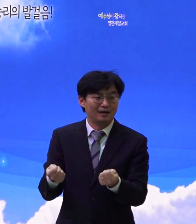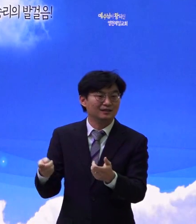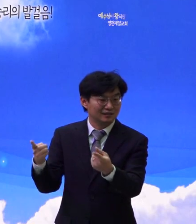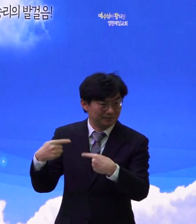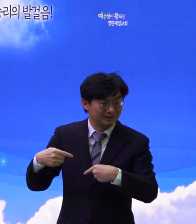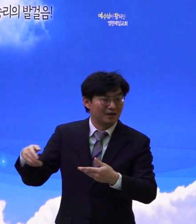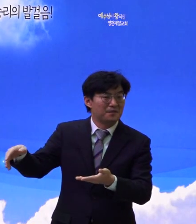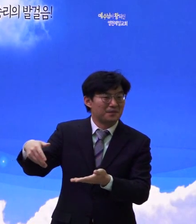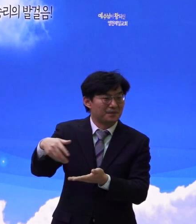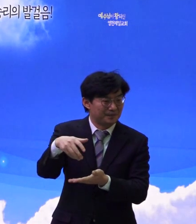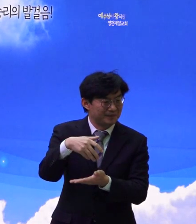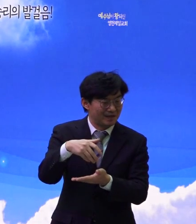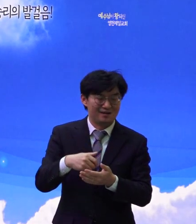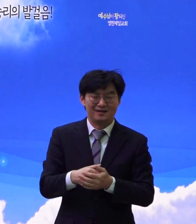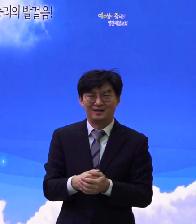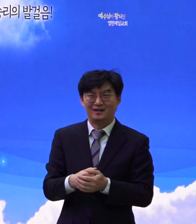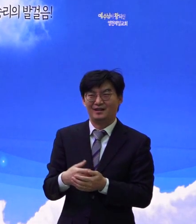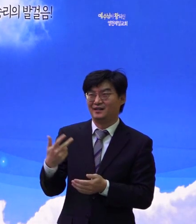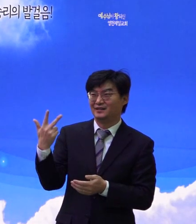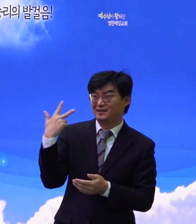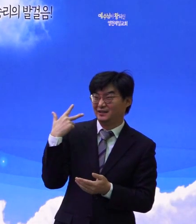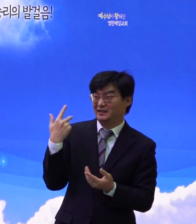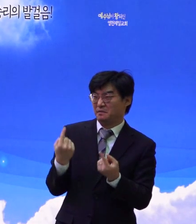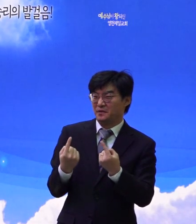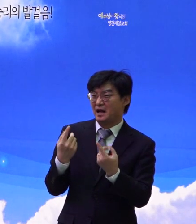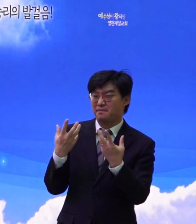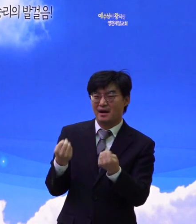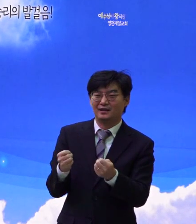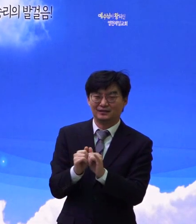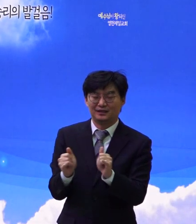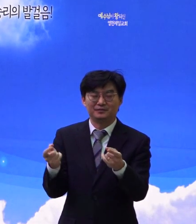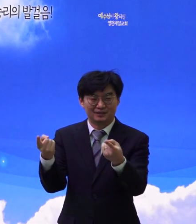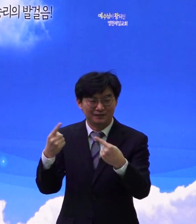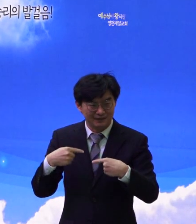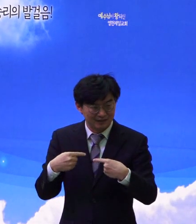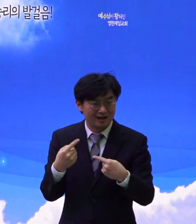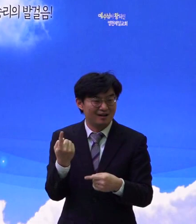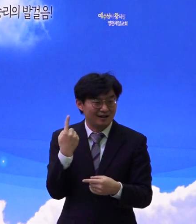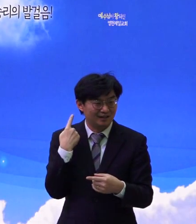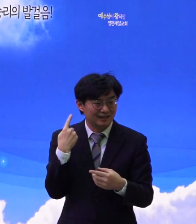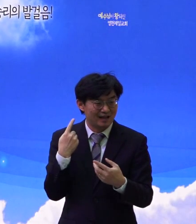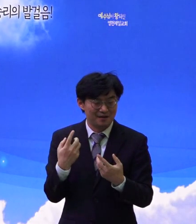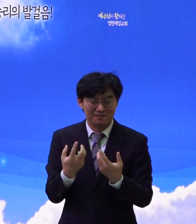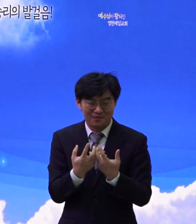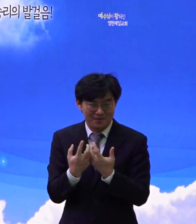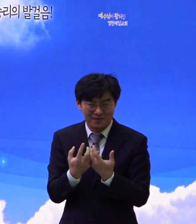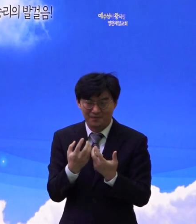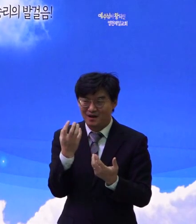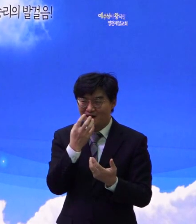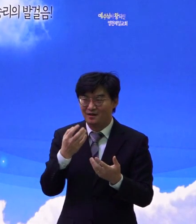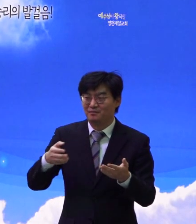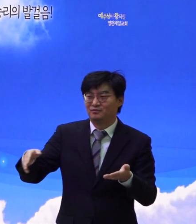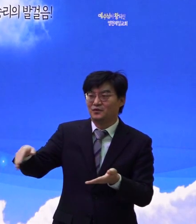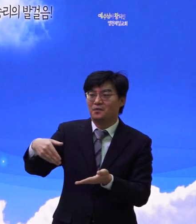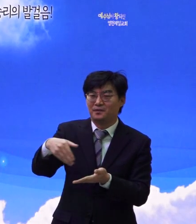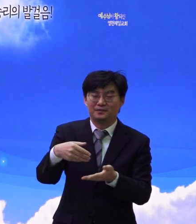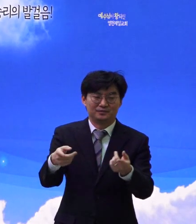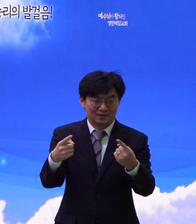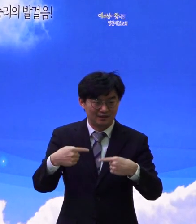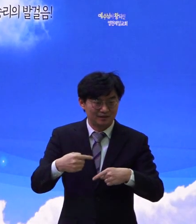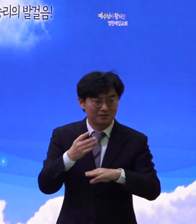지지난번보다 한 2배 정도 인원들이 오셔서 열심히 또 교회 청소하시고 즐겁게 또 봉사하고 가셨습니다.